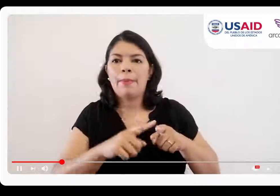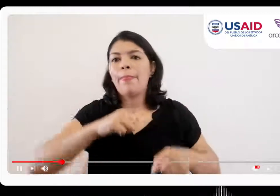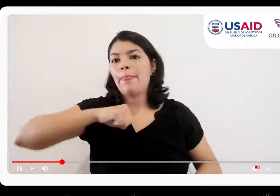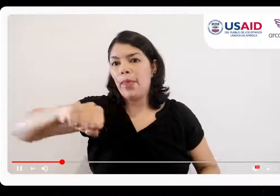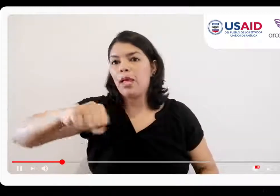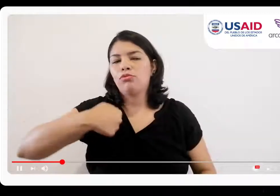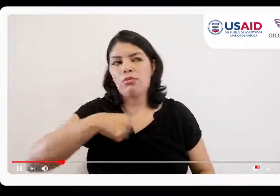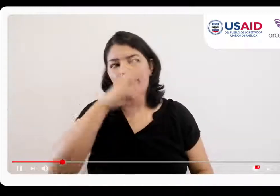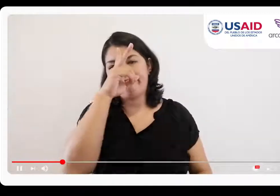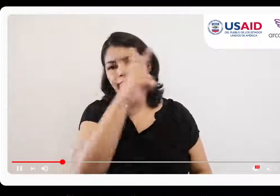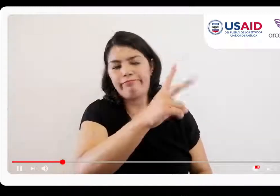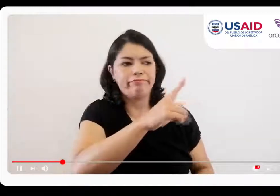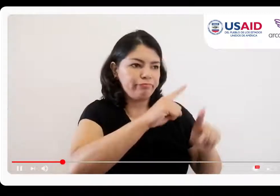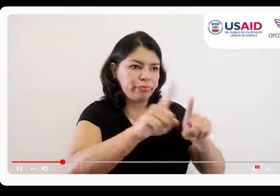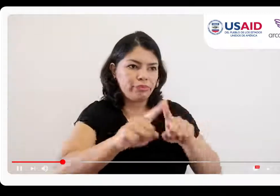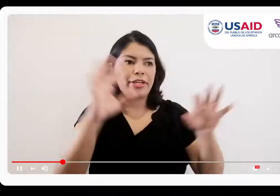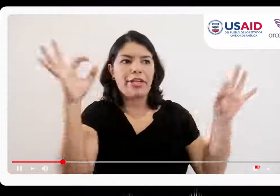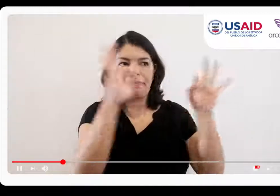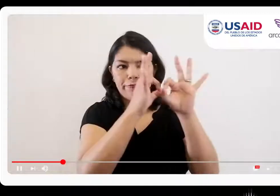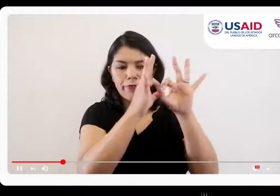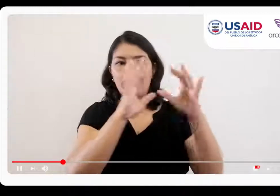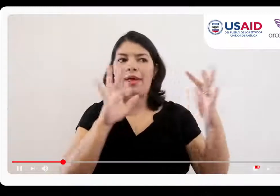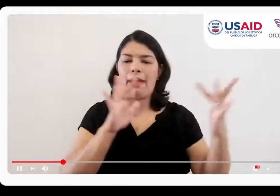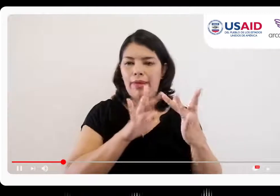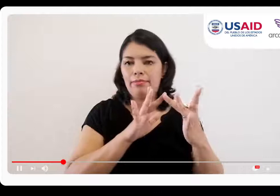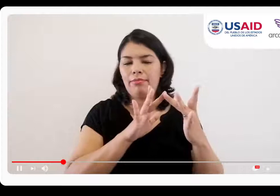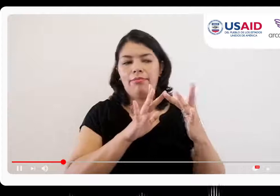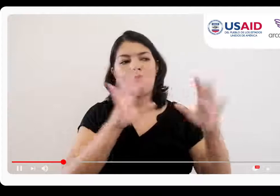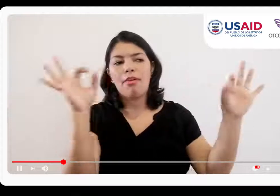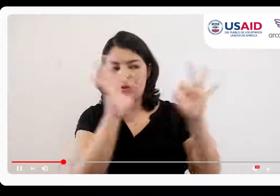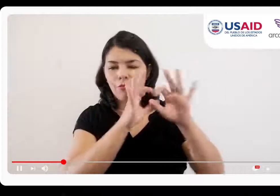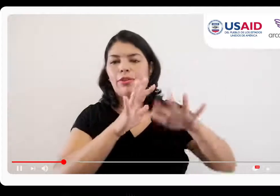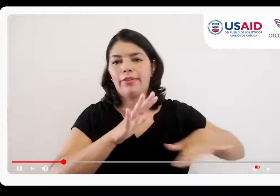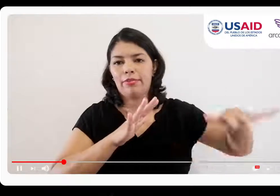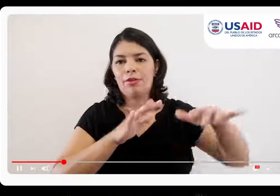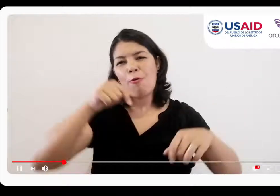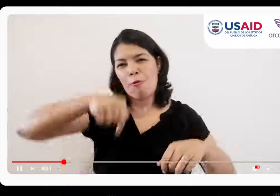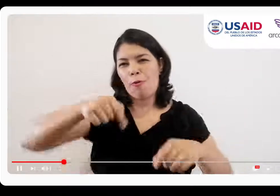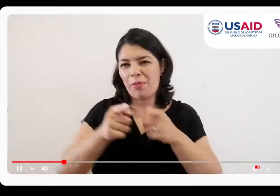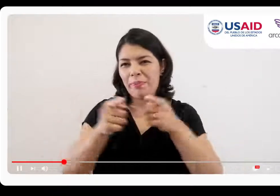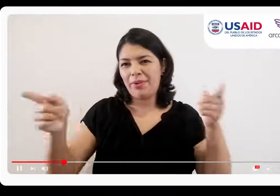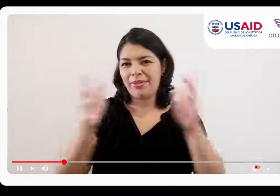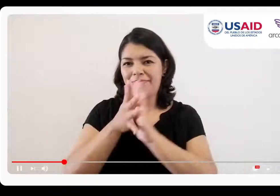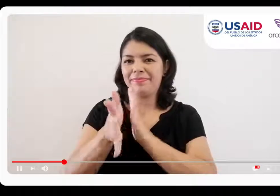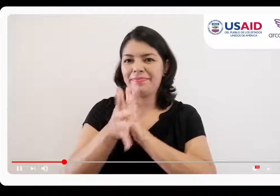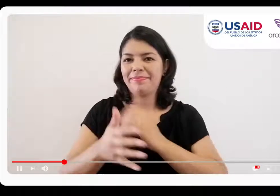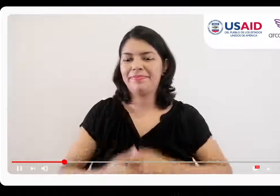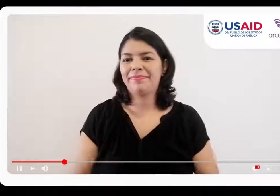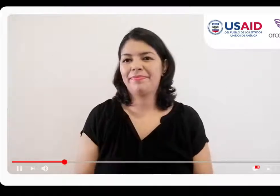es tenerlo en cuenta, el enfoque diferencial y el enfoque territorial, y eso es precisamente lo que vamos a escuchar en esta historia.